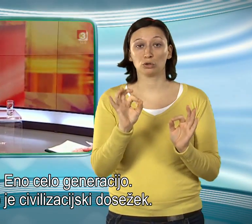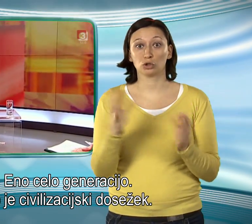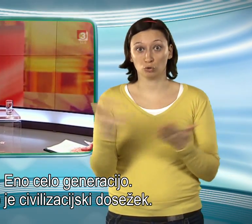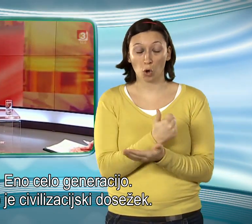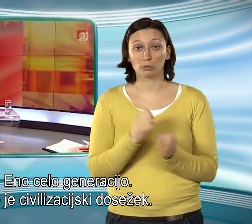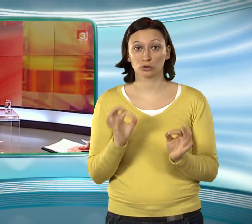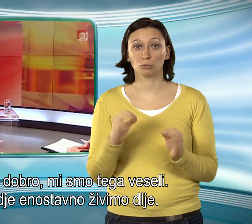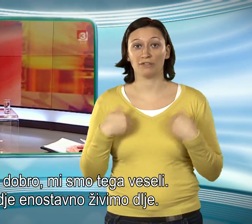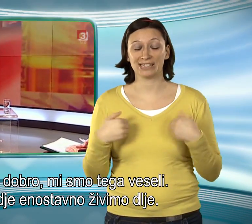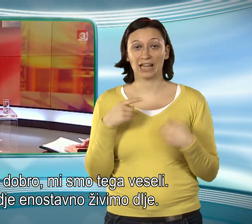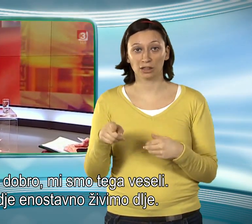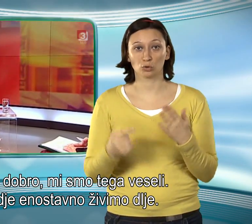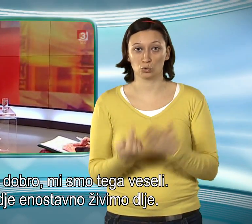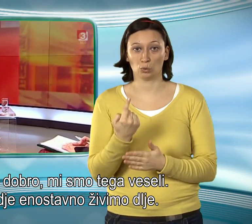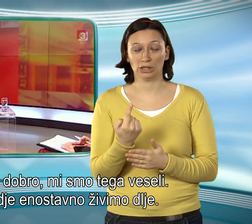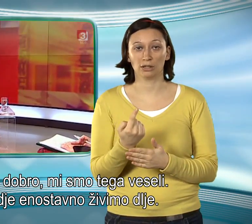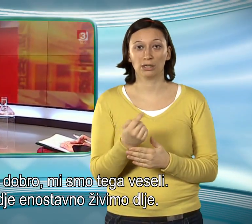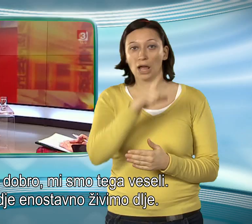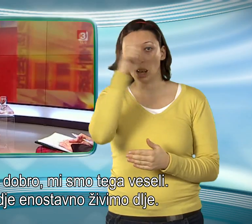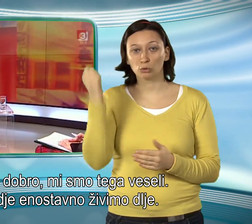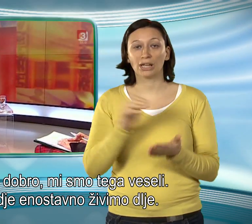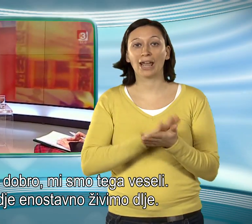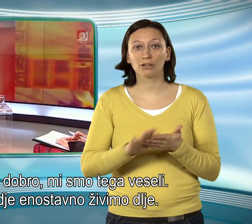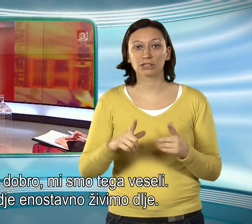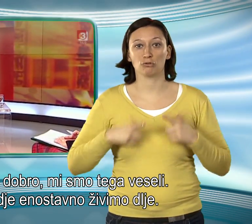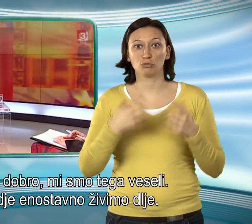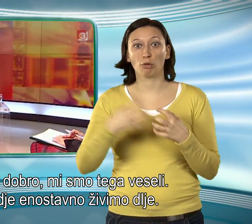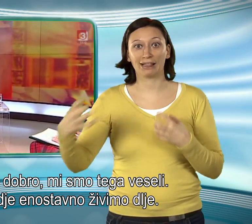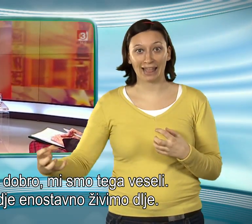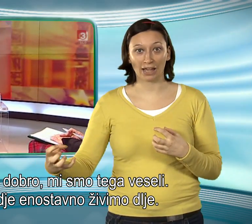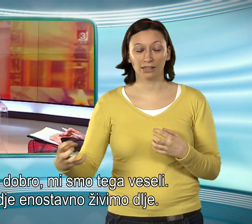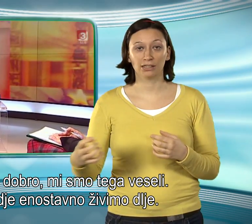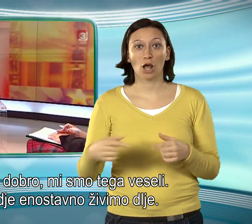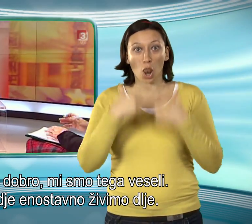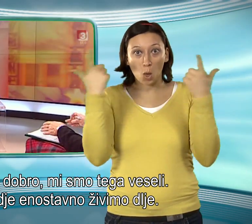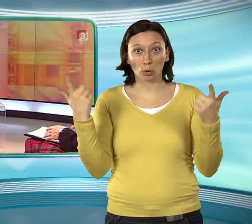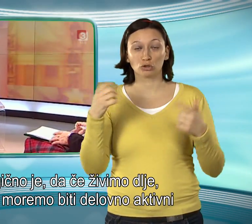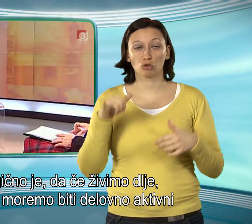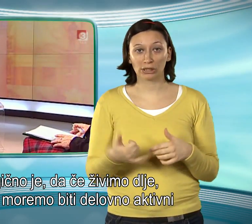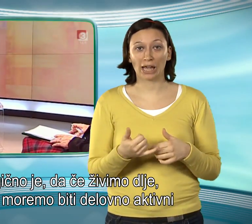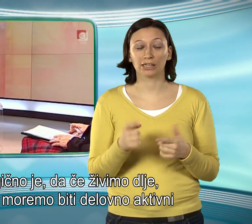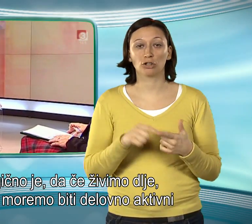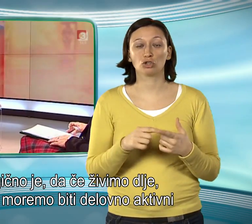dosežek, to je dobro. Mi smo tega veseli. Ne? Ljudje enostavno živimo dlje. In logično je, da